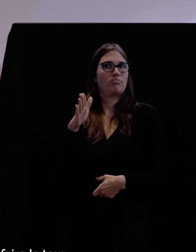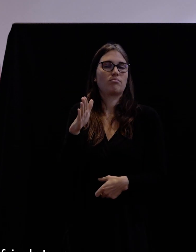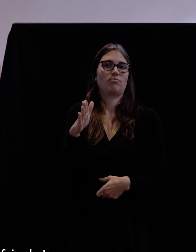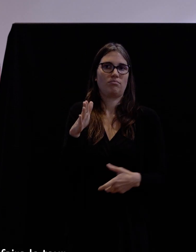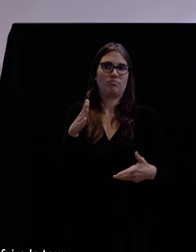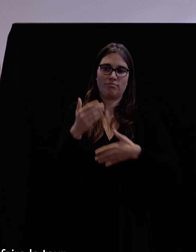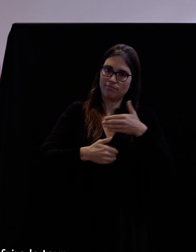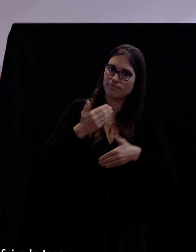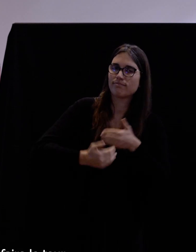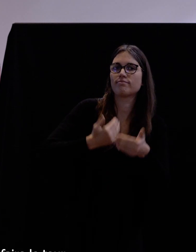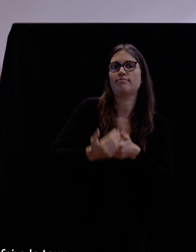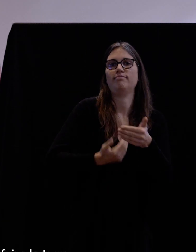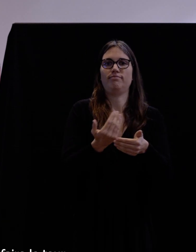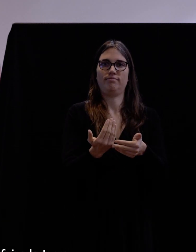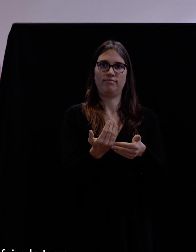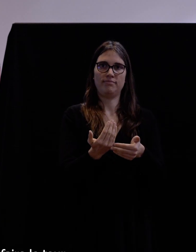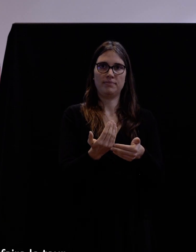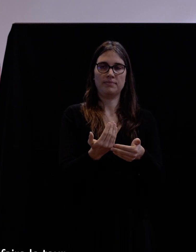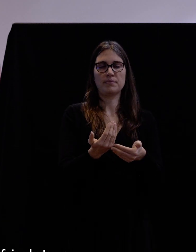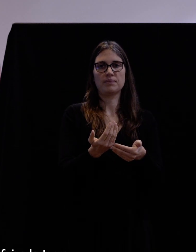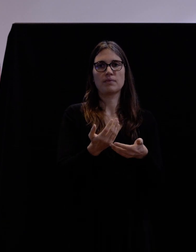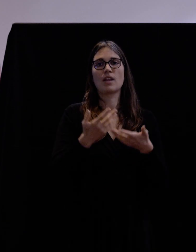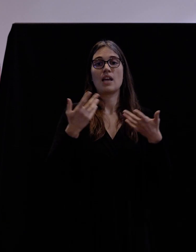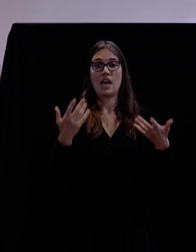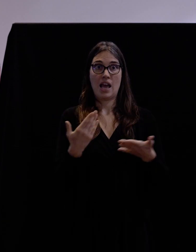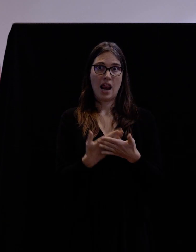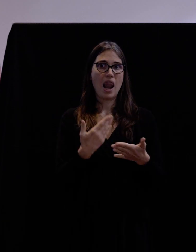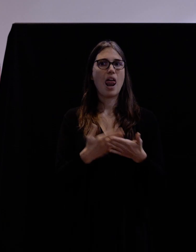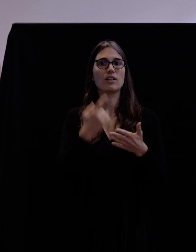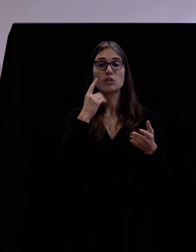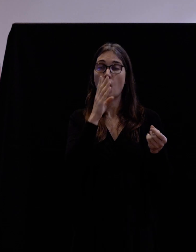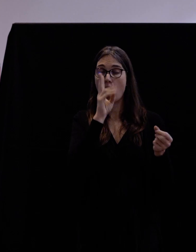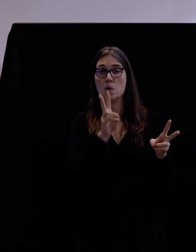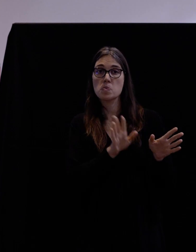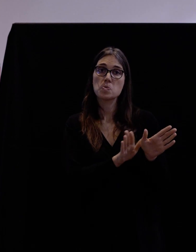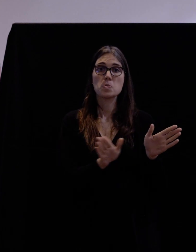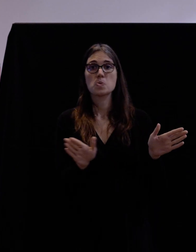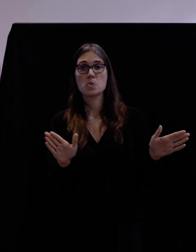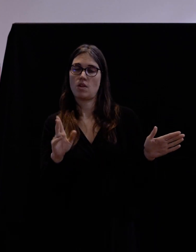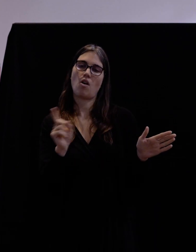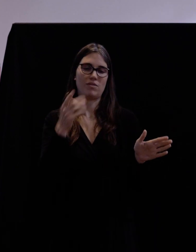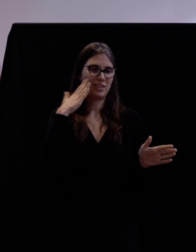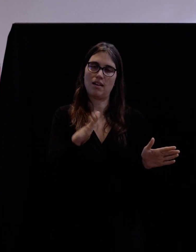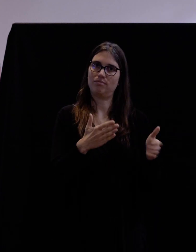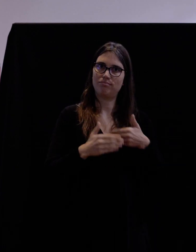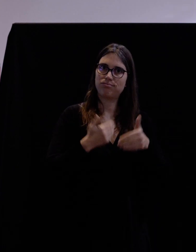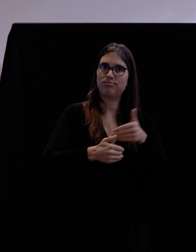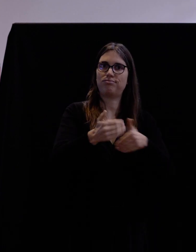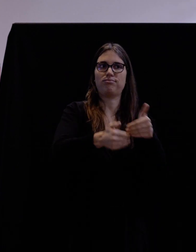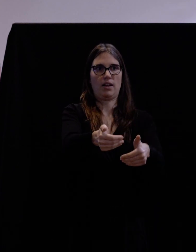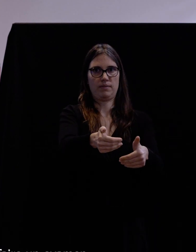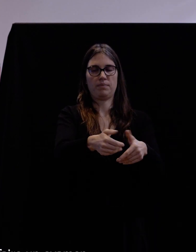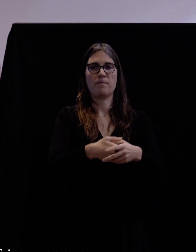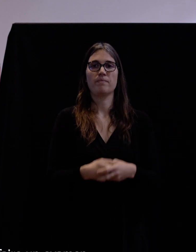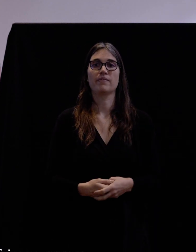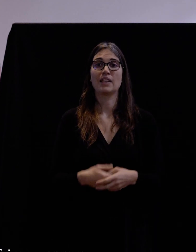dit, on va faire le tour pour voir si par hasard il n'y a pas, alors qu'on sait très bien qu'il y a. Et on fait une liste de